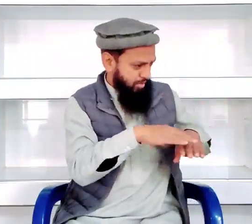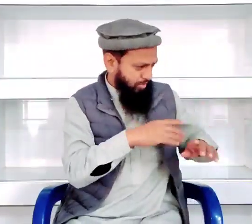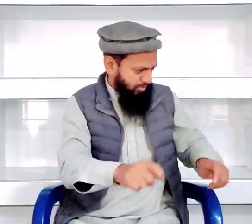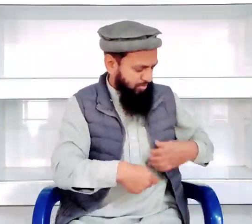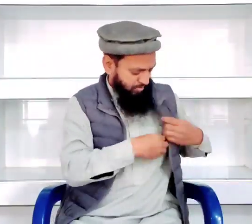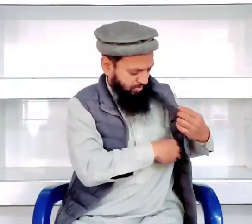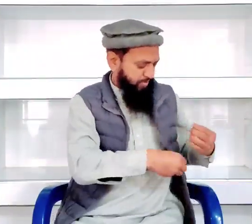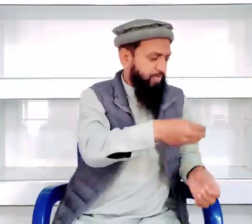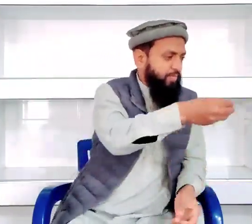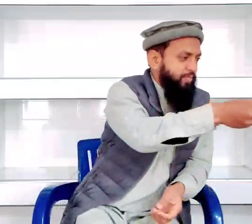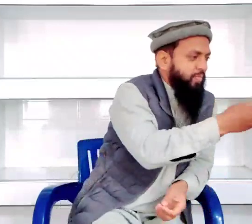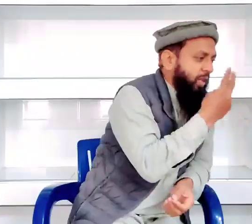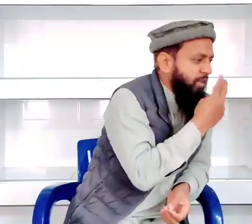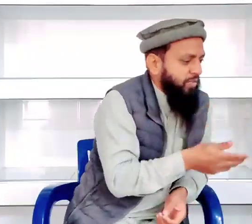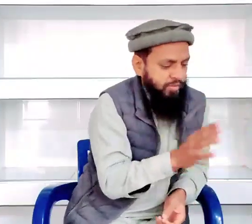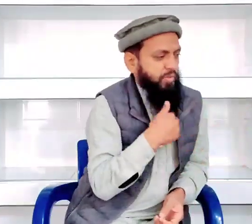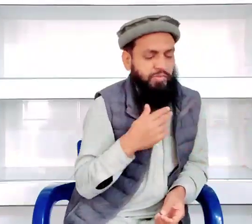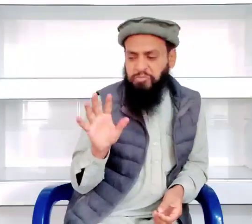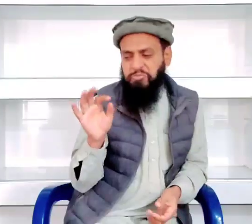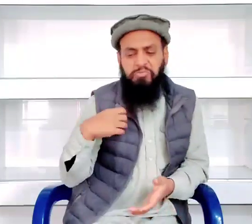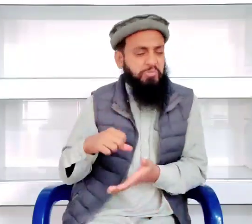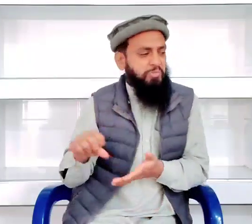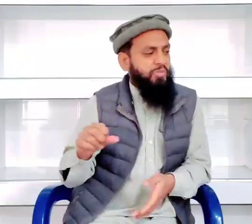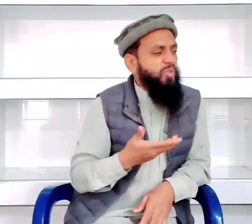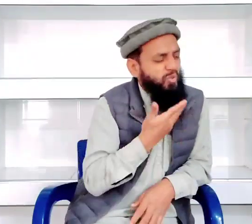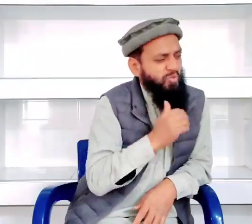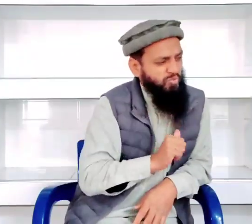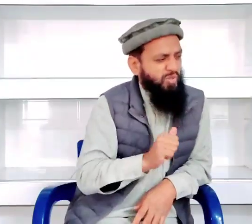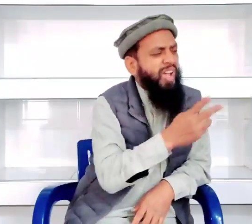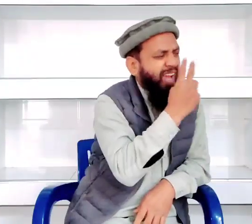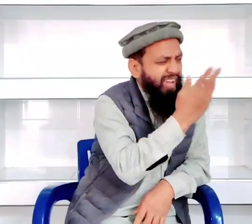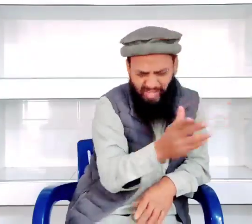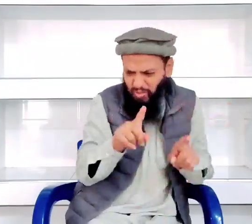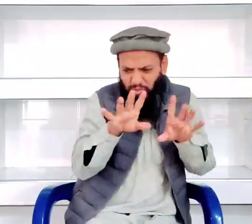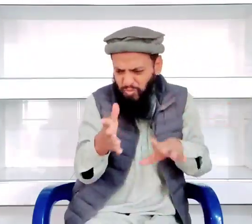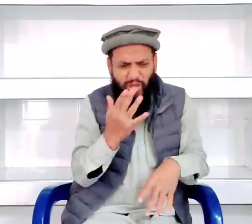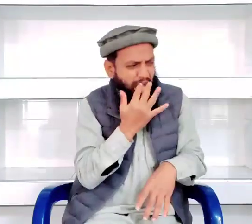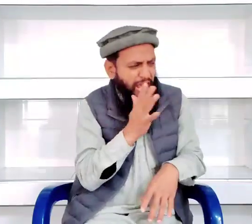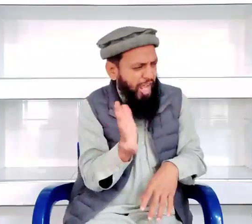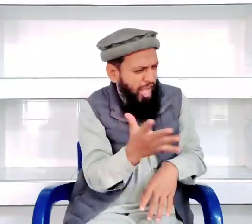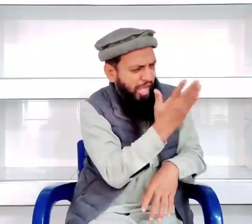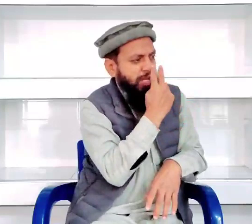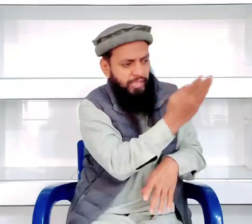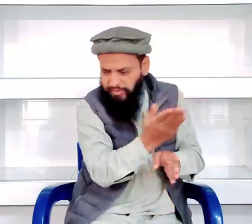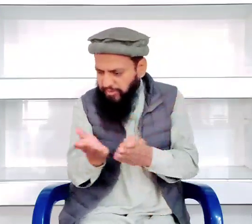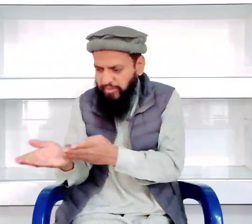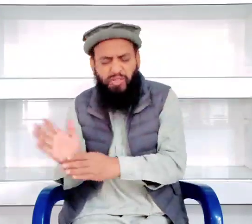صلی اللہ علیہ وسلم رسول اللہ صلی اللہ علیہ وسلم نے منع فرمایا